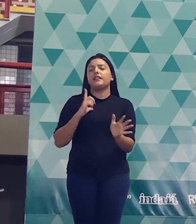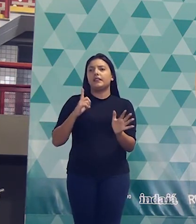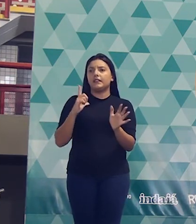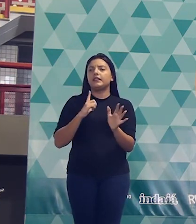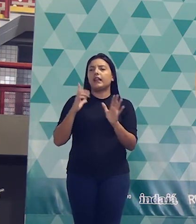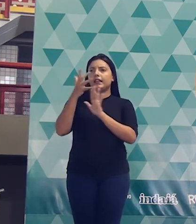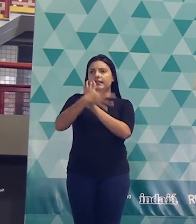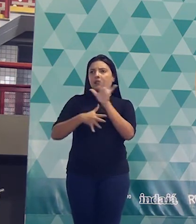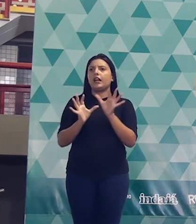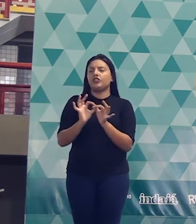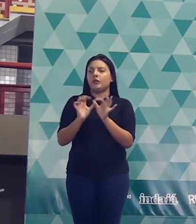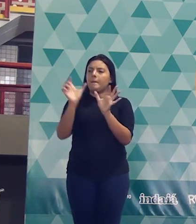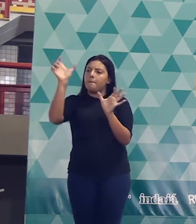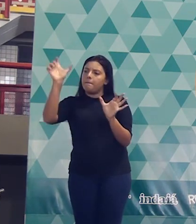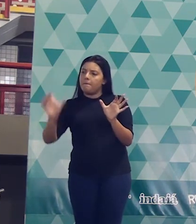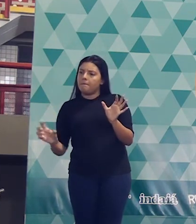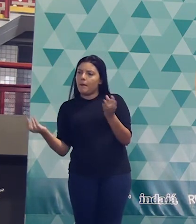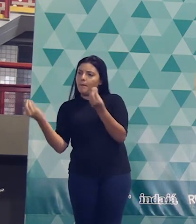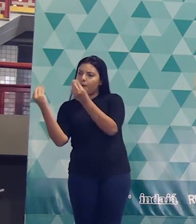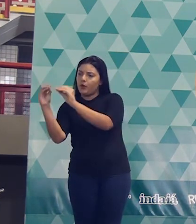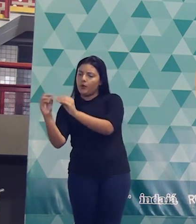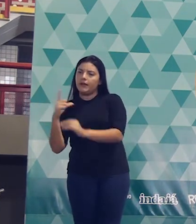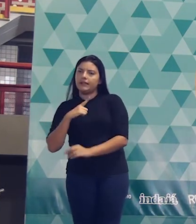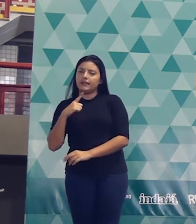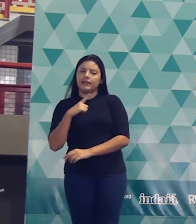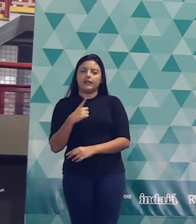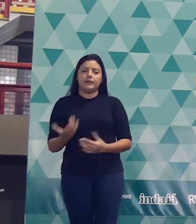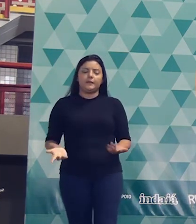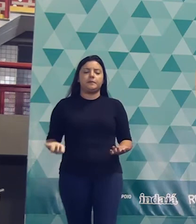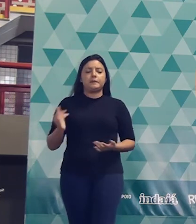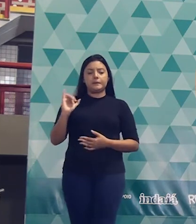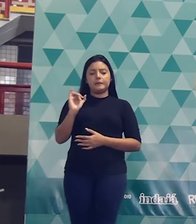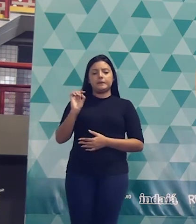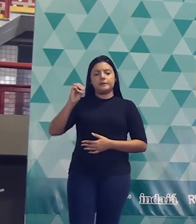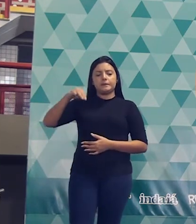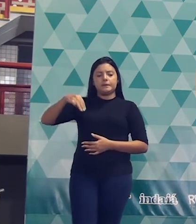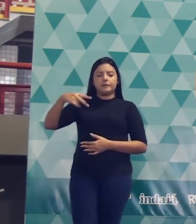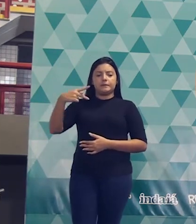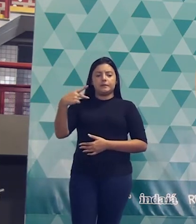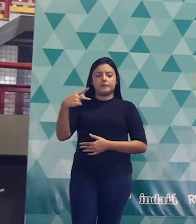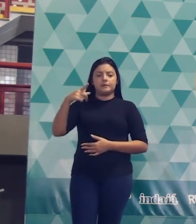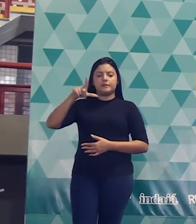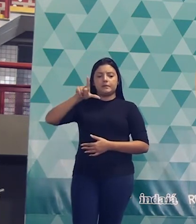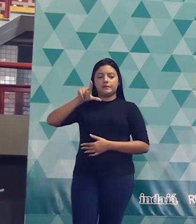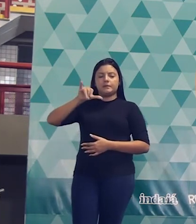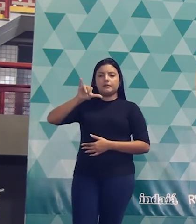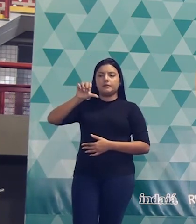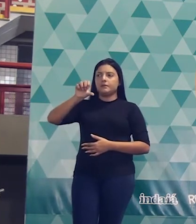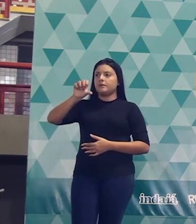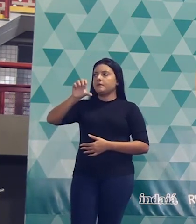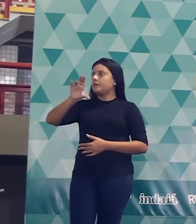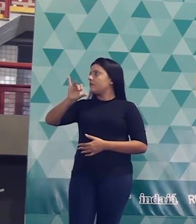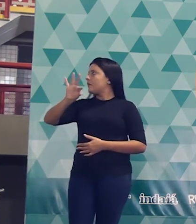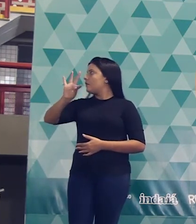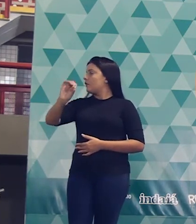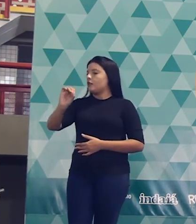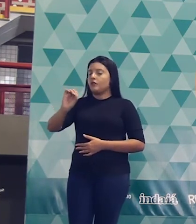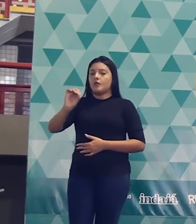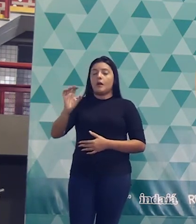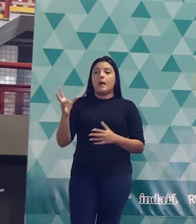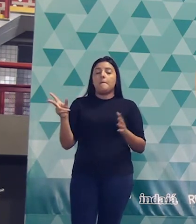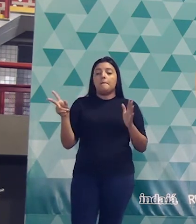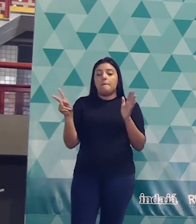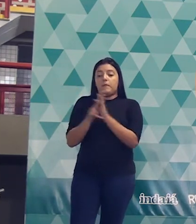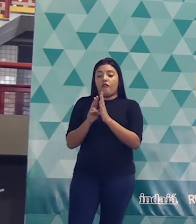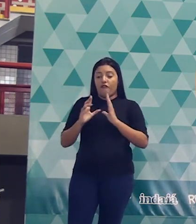ó. Falando de implícitos, o que é um implícito, hein? É aquilo que está nas entrelinhas,